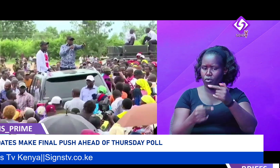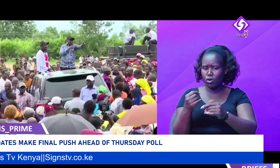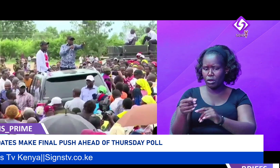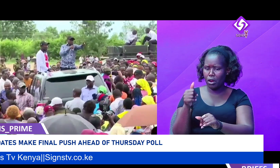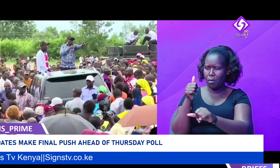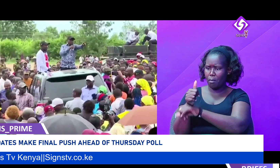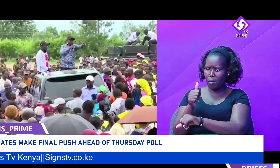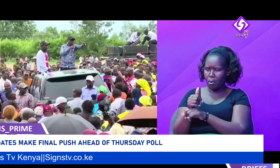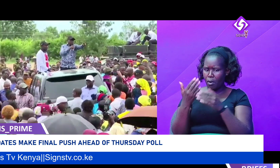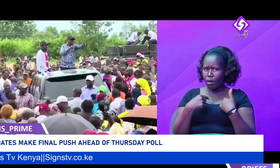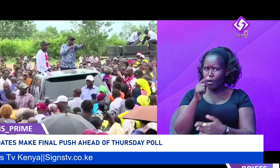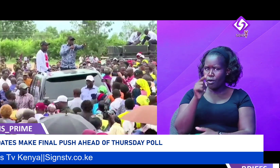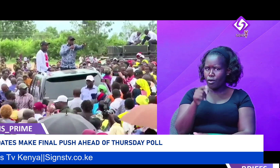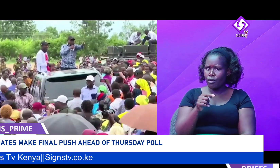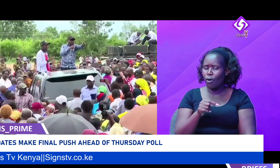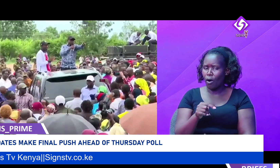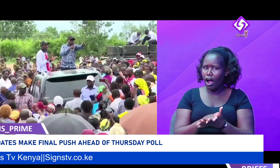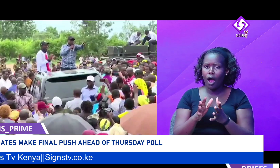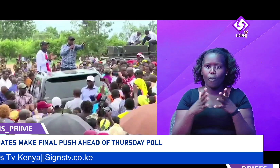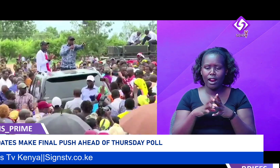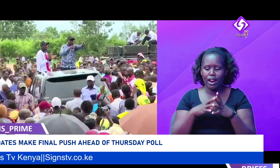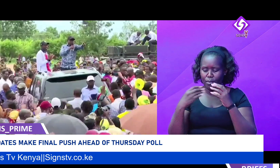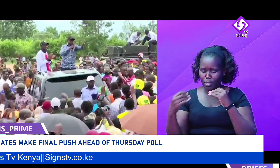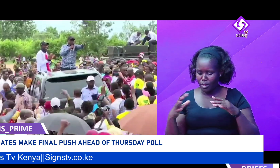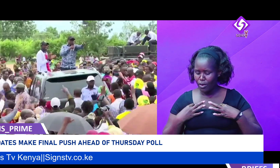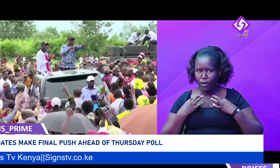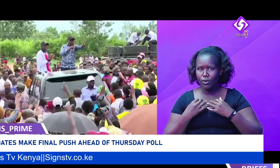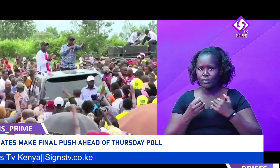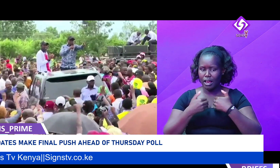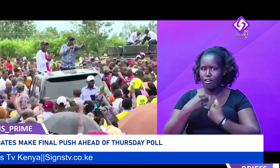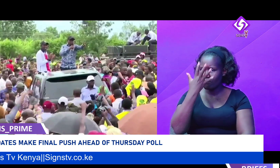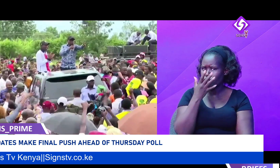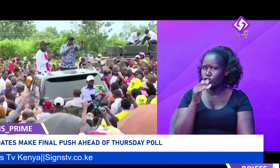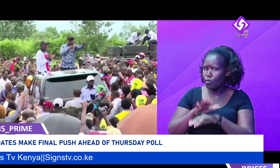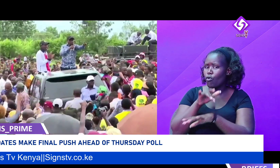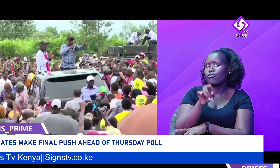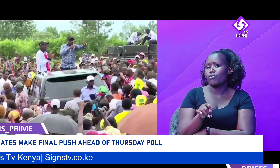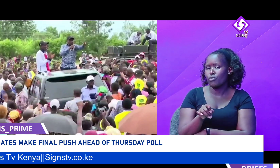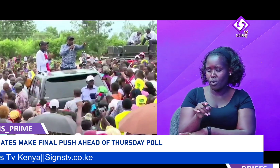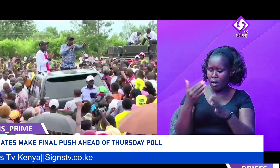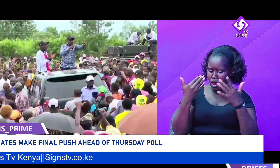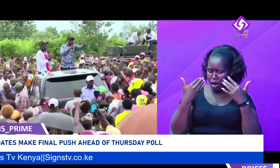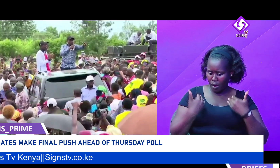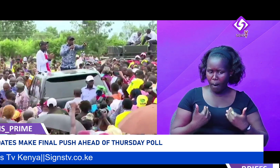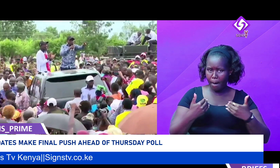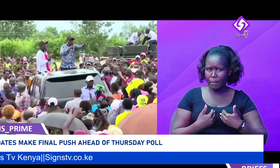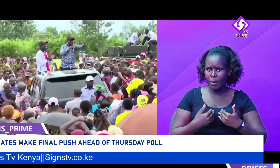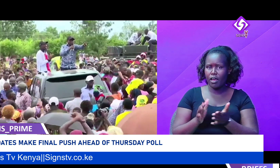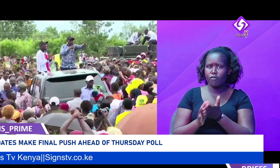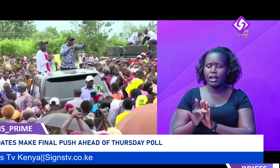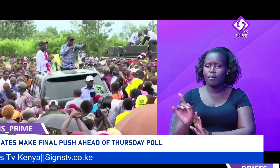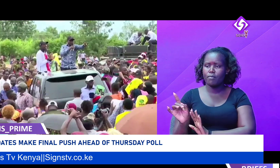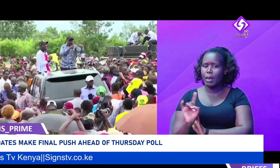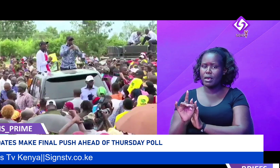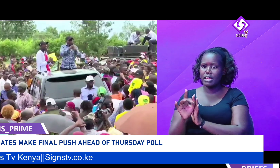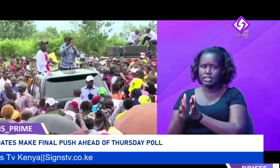wewe mzee, wewe nitakuvua nguo. Wewe nitakuweka aibu. Nitakuweka aibu. Mimi nimekuwa waziri wa usalama wa taifa, najua